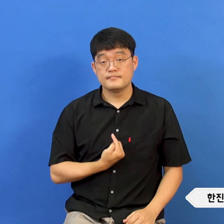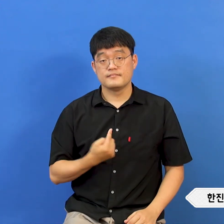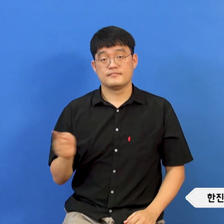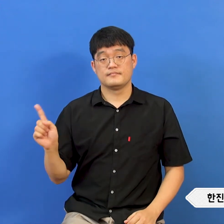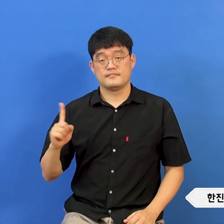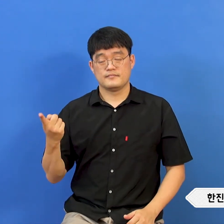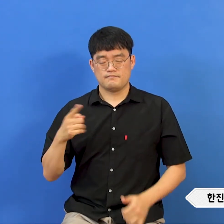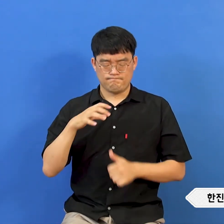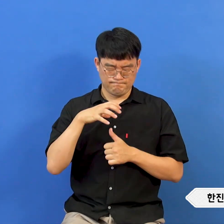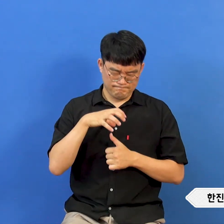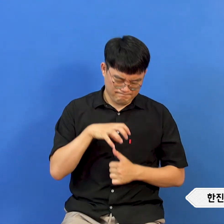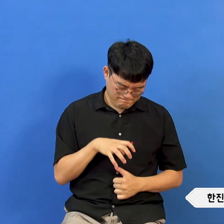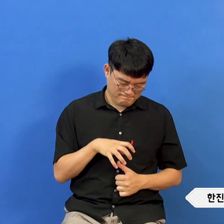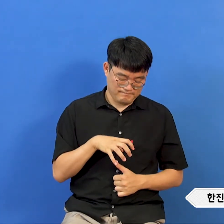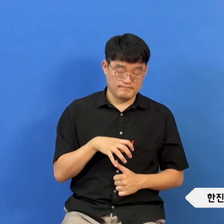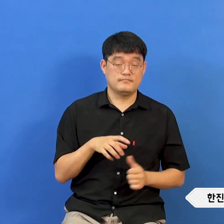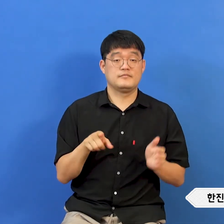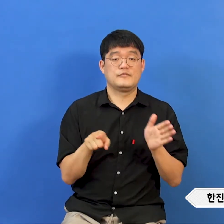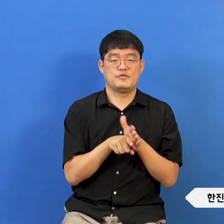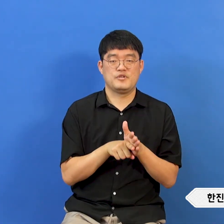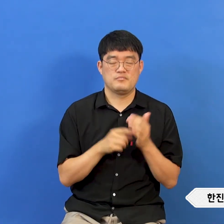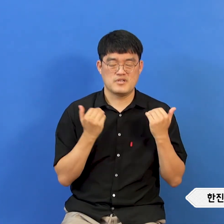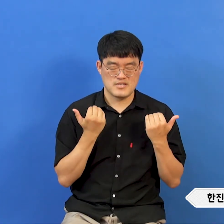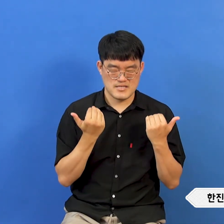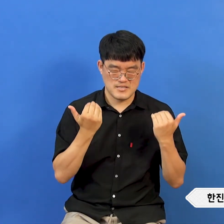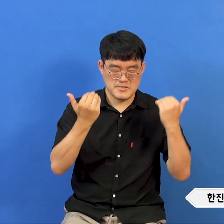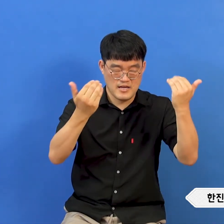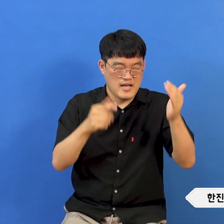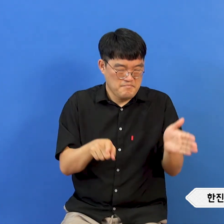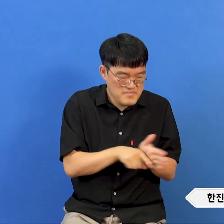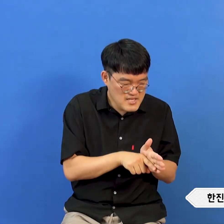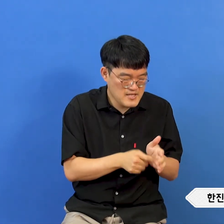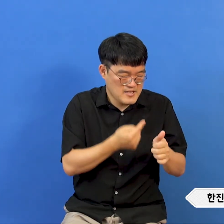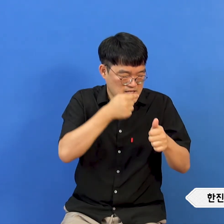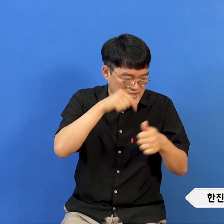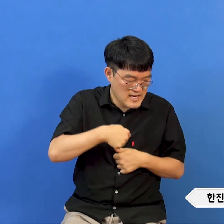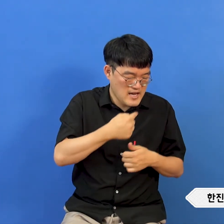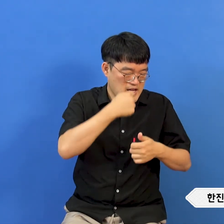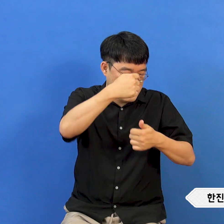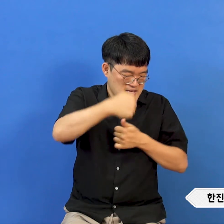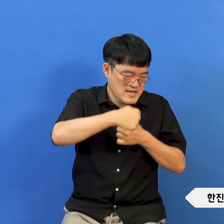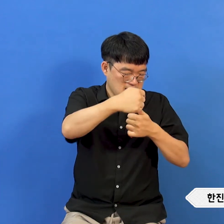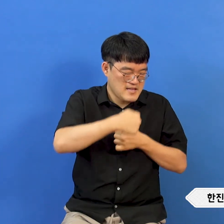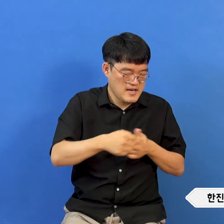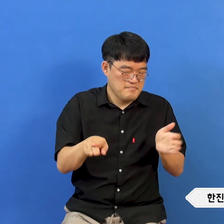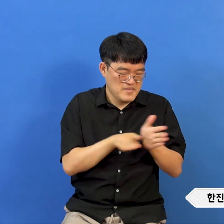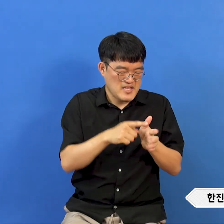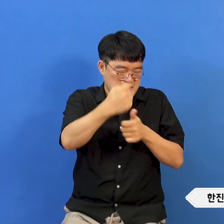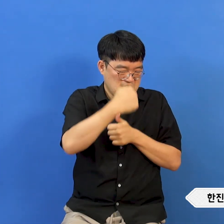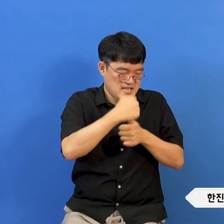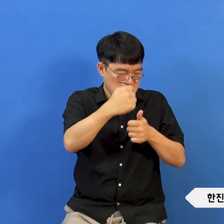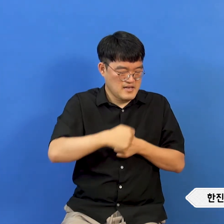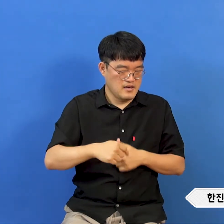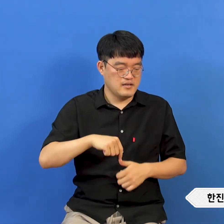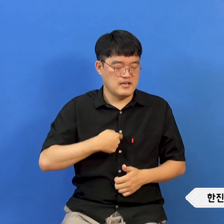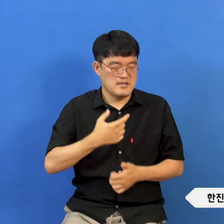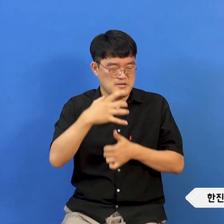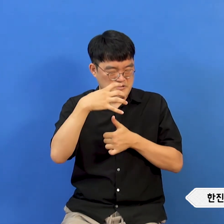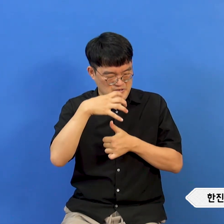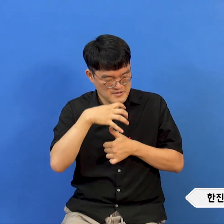압박해서 믿음을 키워보려고 합니다. 믿자, 제발 좀 믿어라 하고 자신을 자꾸 압박을